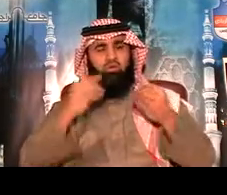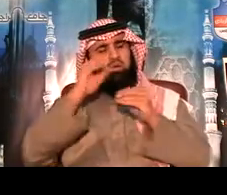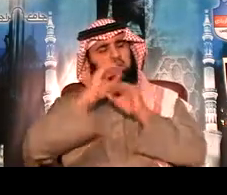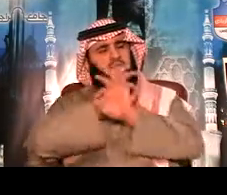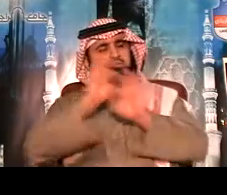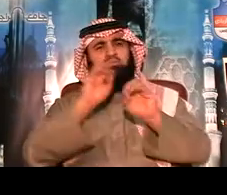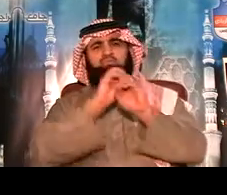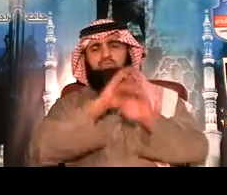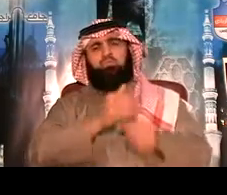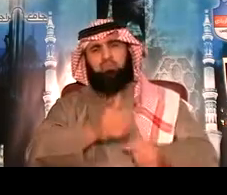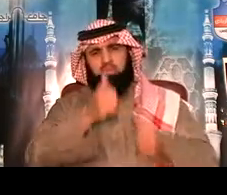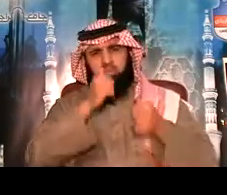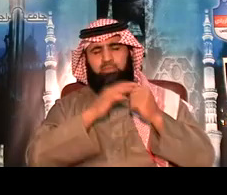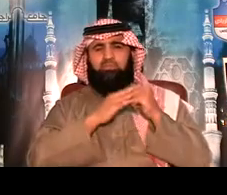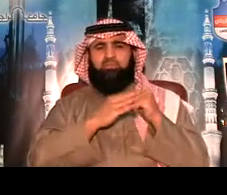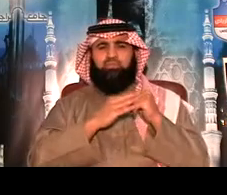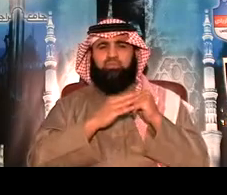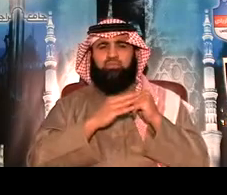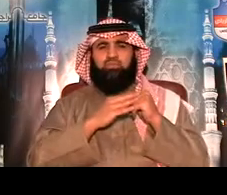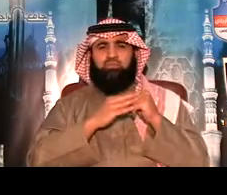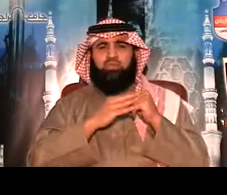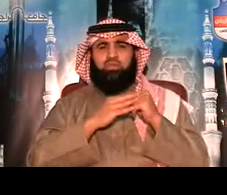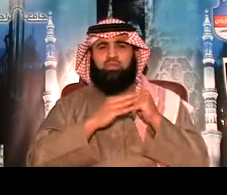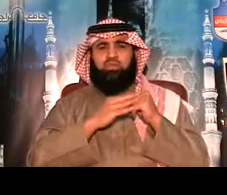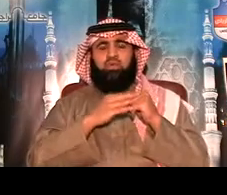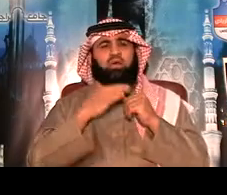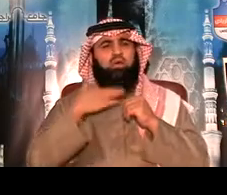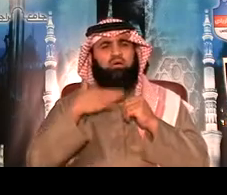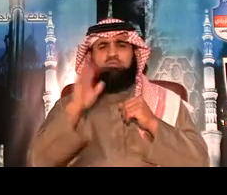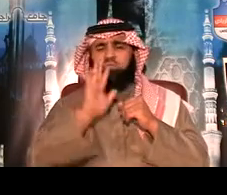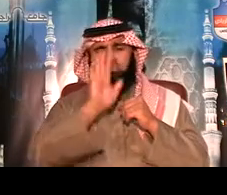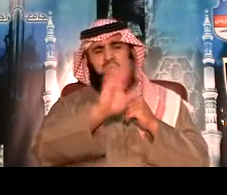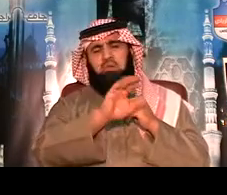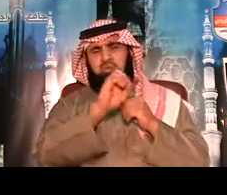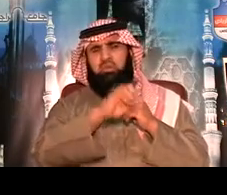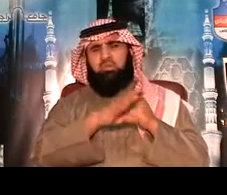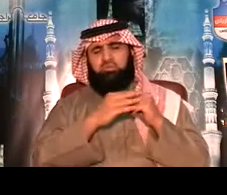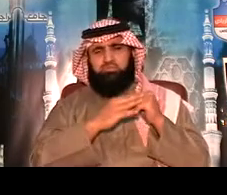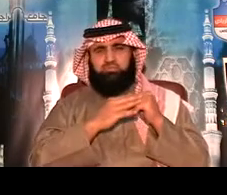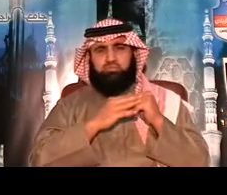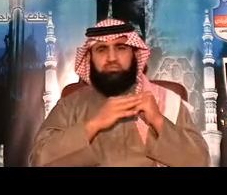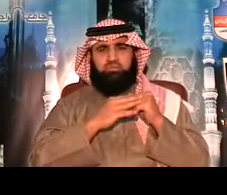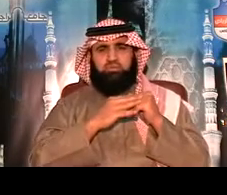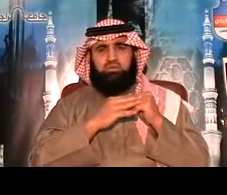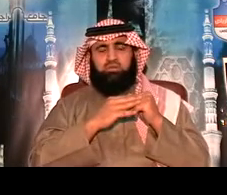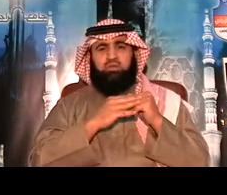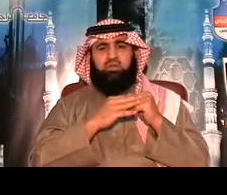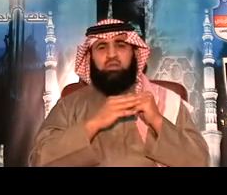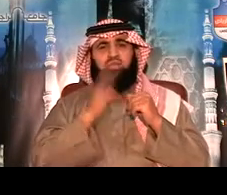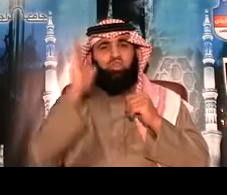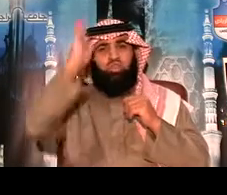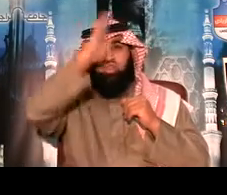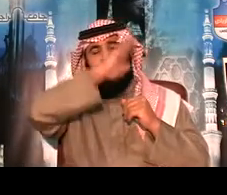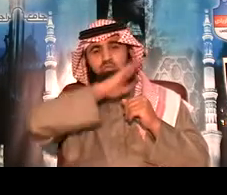إليهم أعمالهم فيها وهم فيها لا يبخسون، أولئك الذين ليس لهم في الآخرة إلا